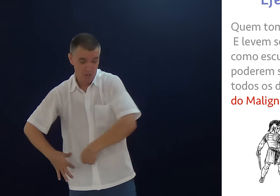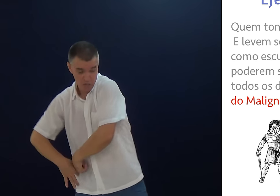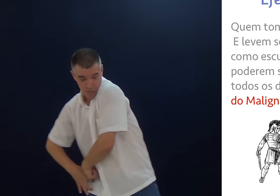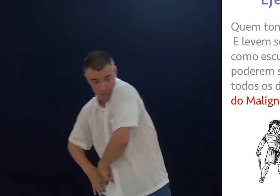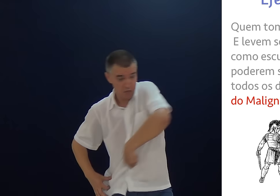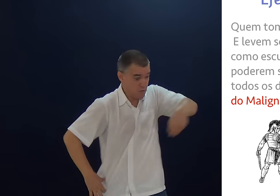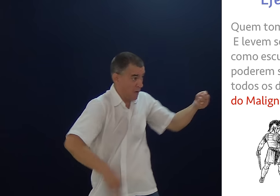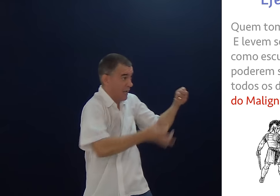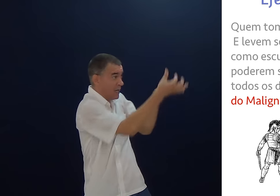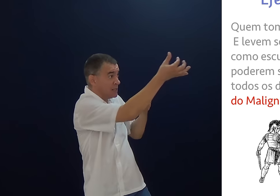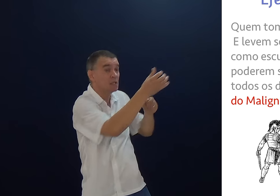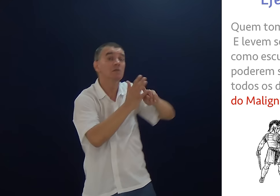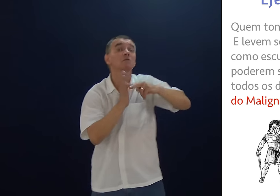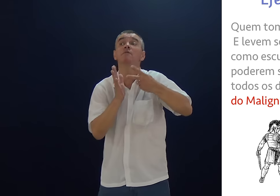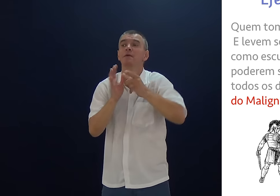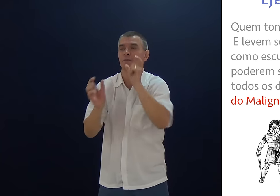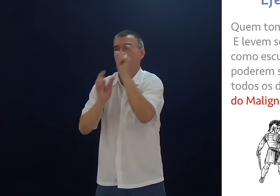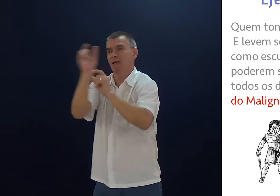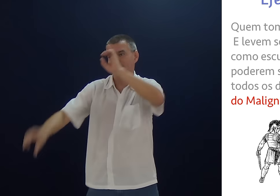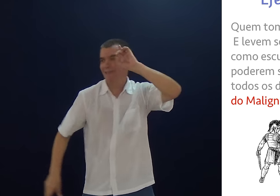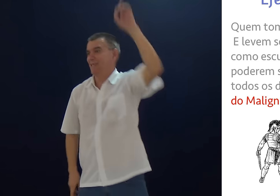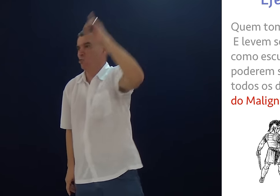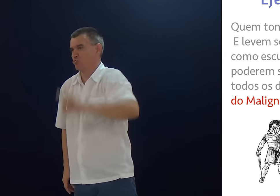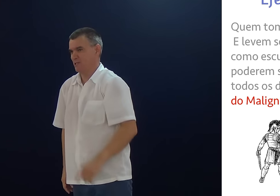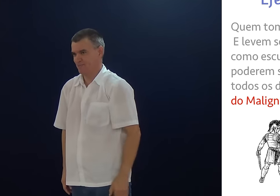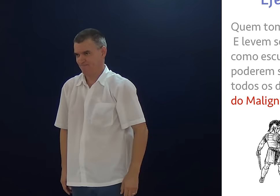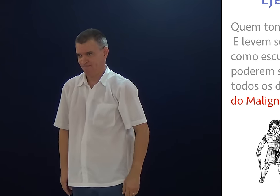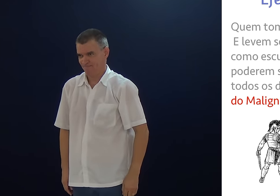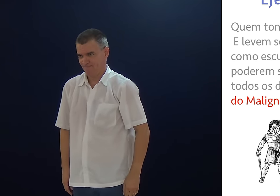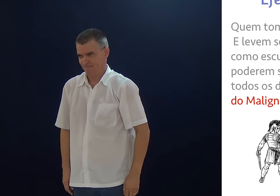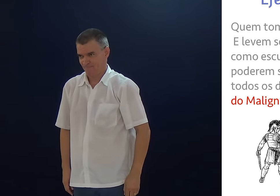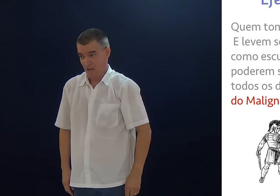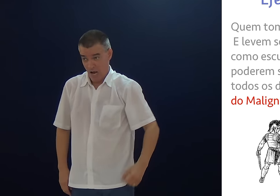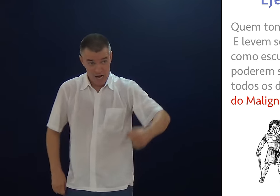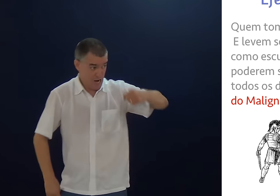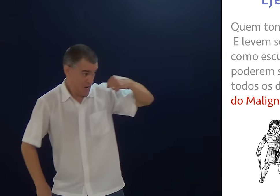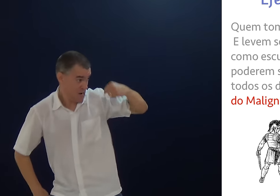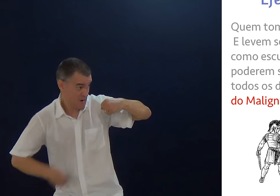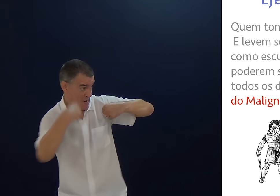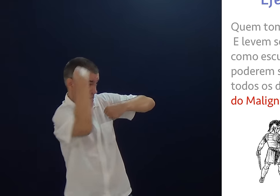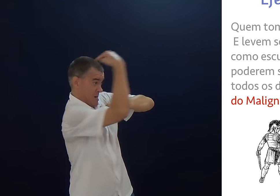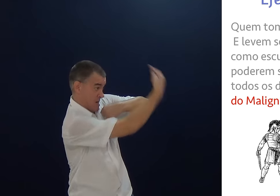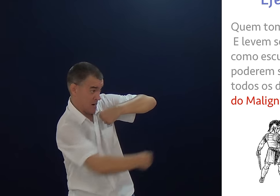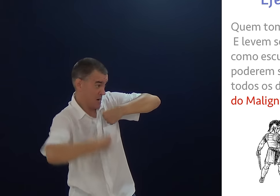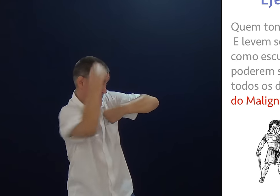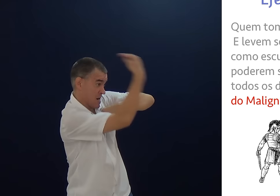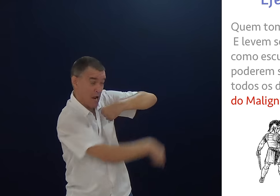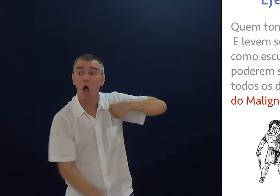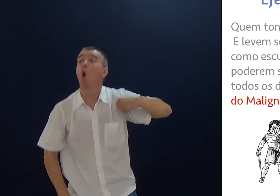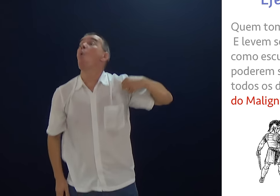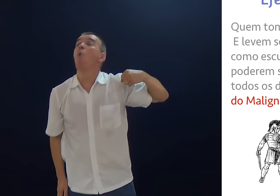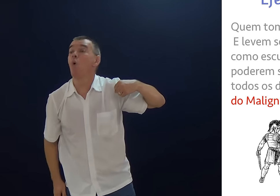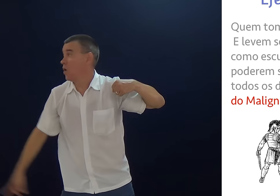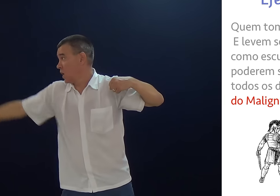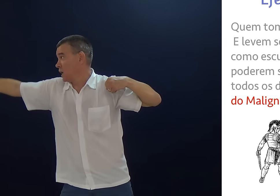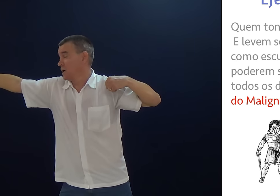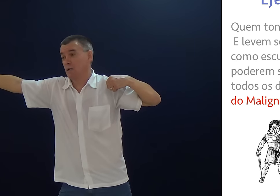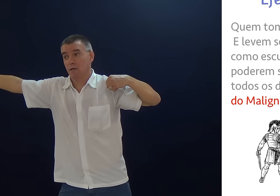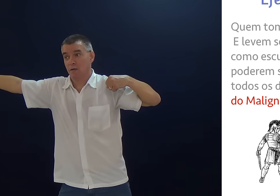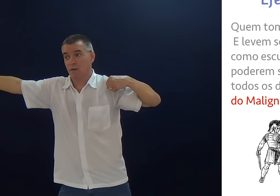verdade essa espada que é a palavra de Deus esse escudo que